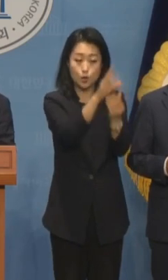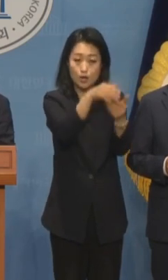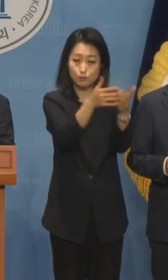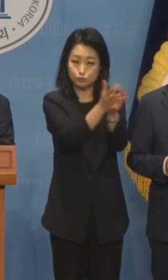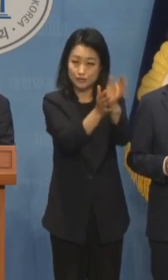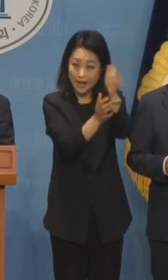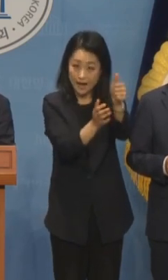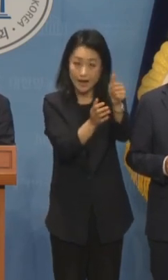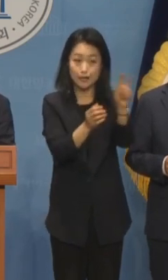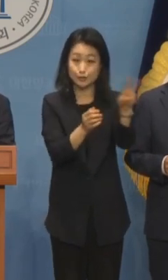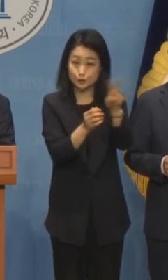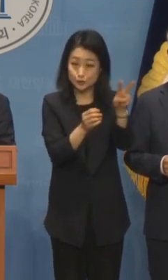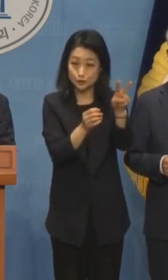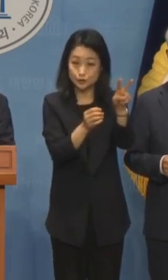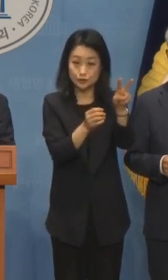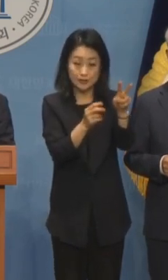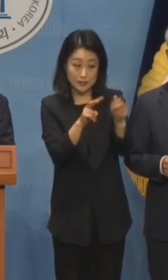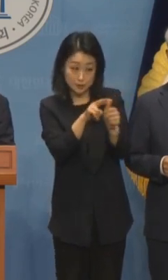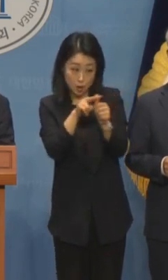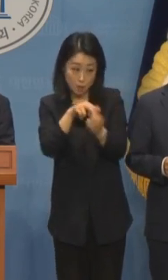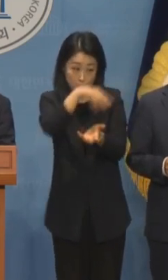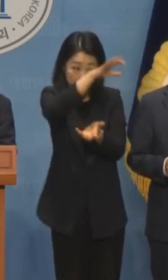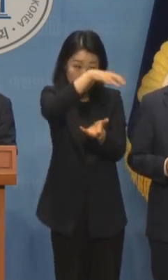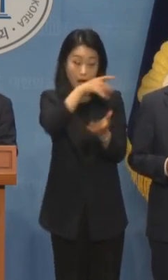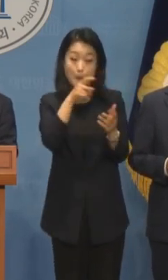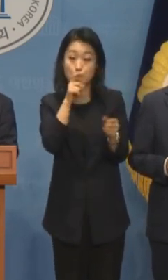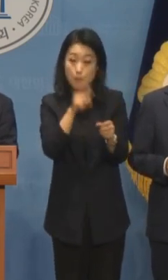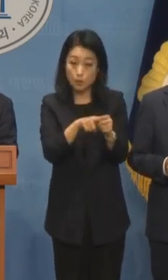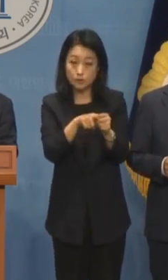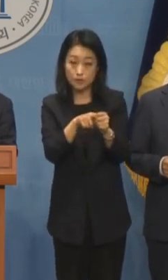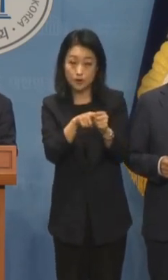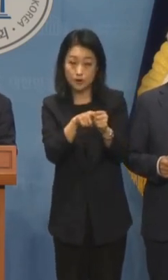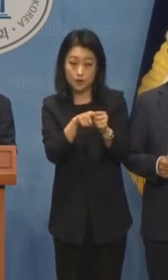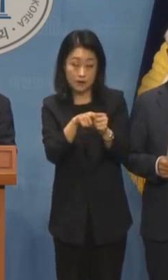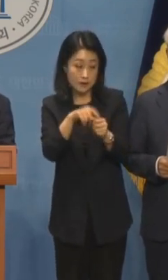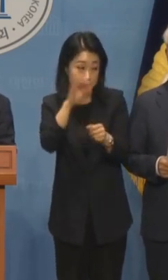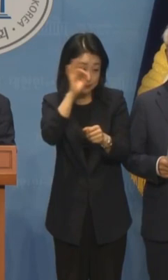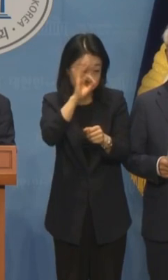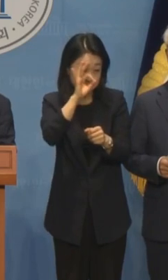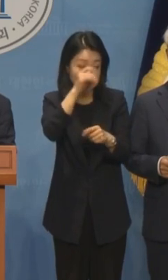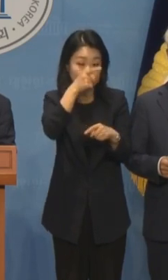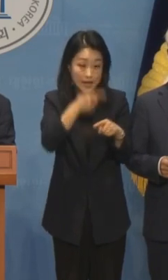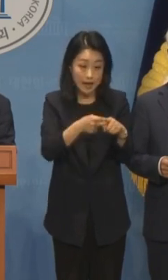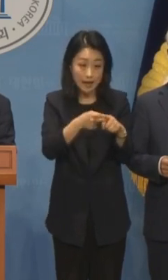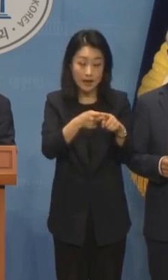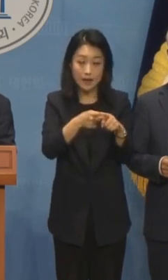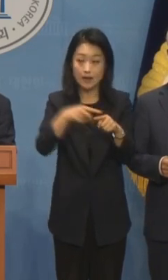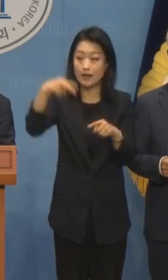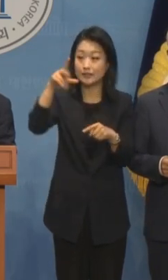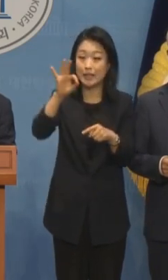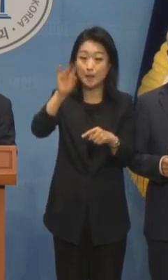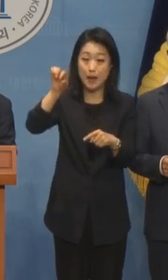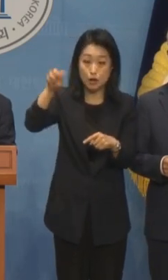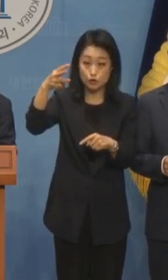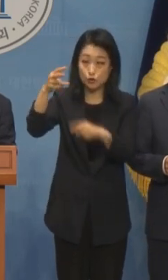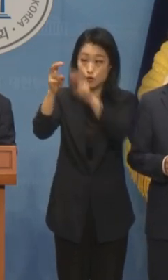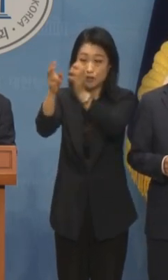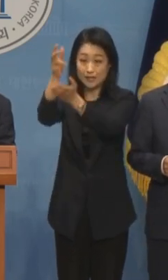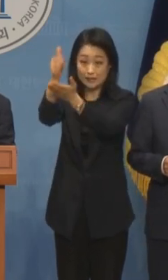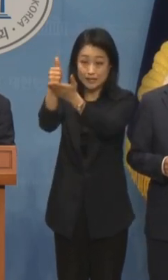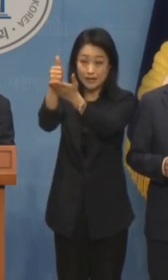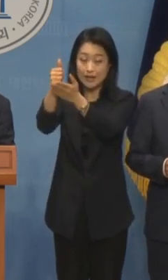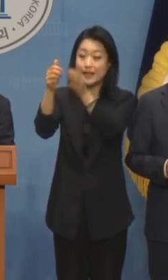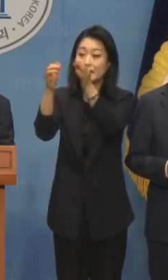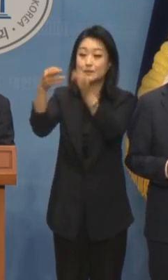등이 연관된 동향 파악이 목적이었는데 주 쌍방울의 김성태가 통전부와 직접